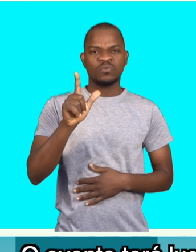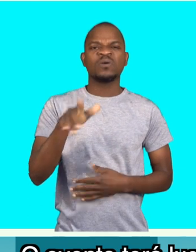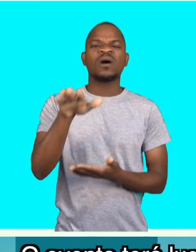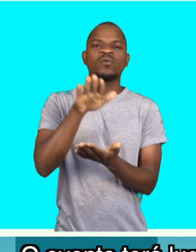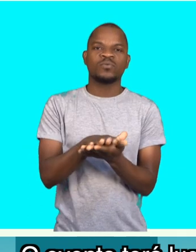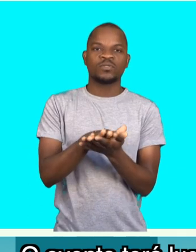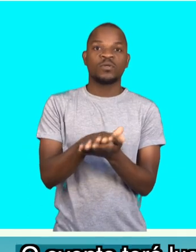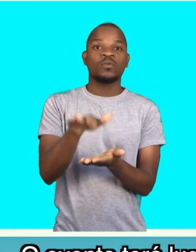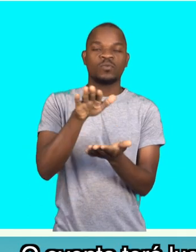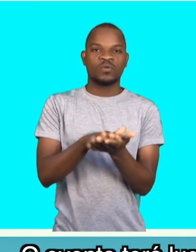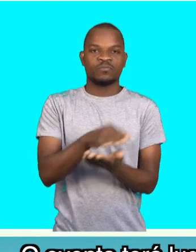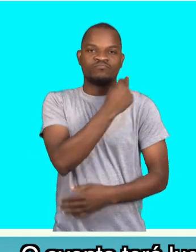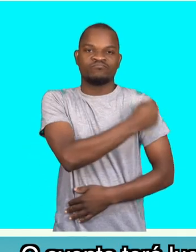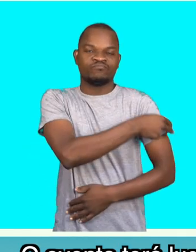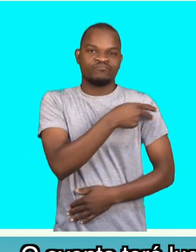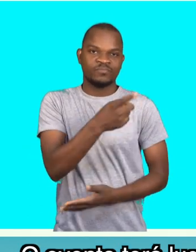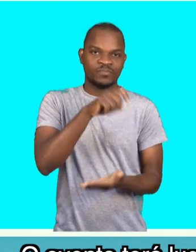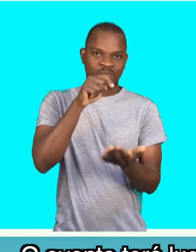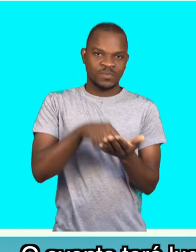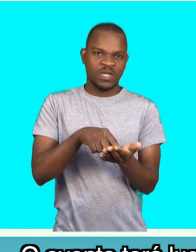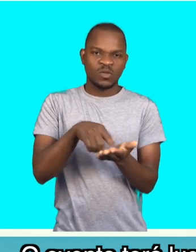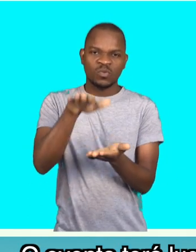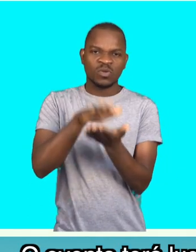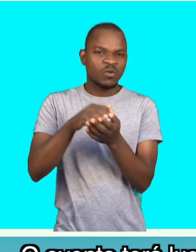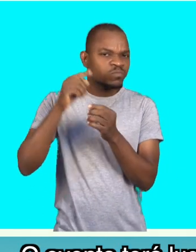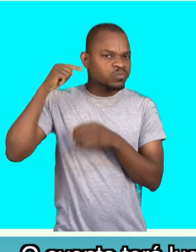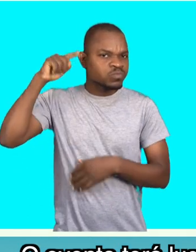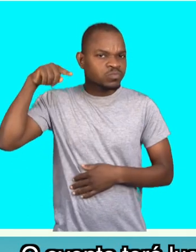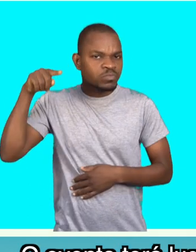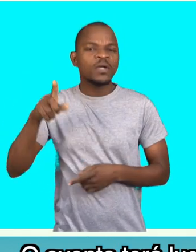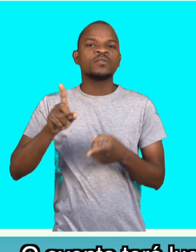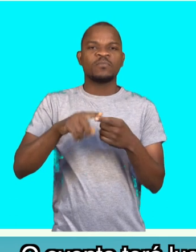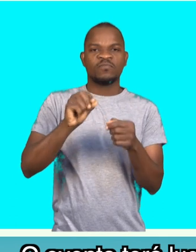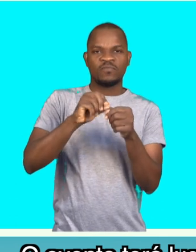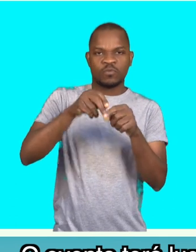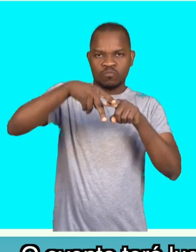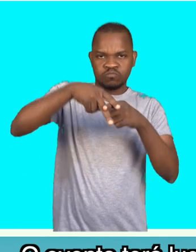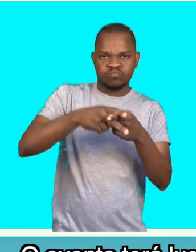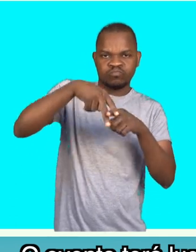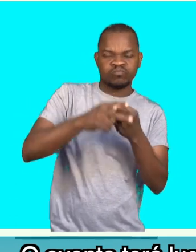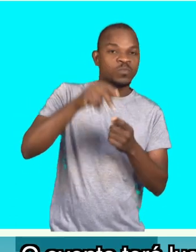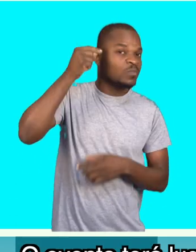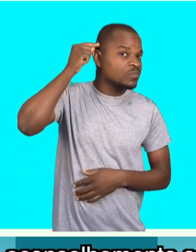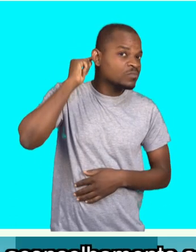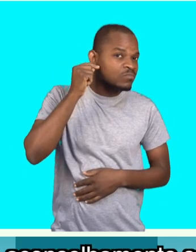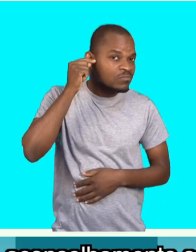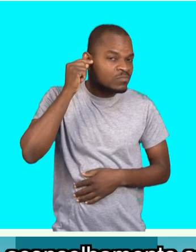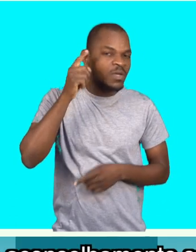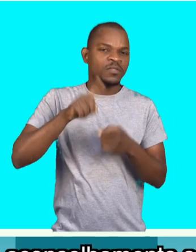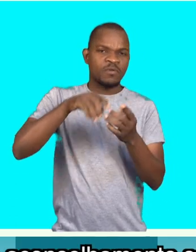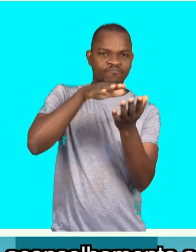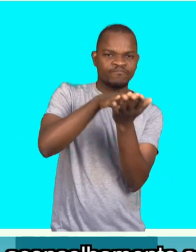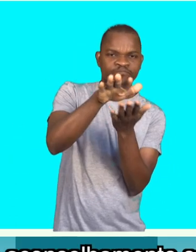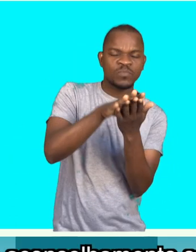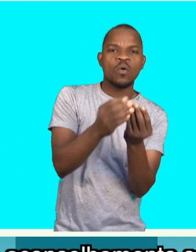terá lugar no Departamento Otorino, onde haverá também sessões de reparação de próteses e